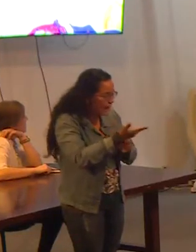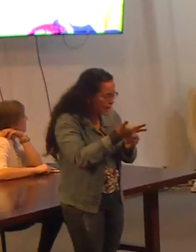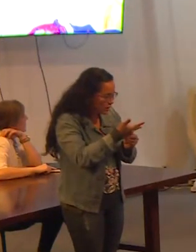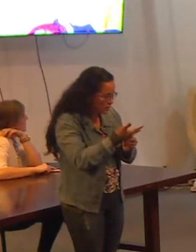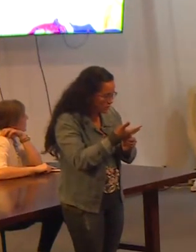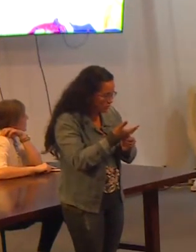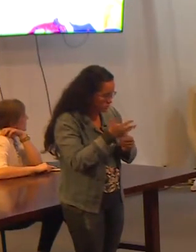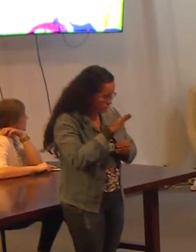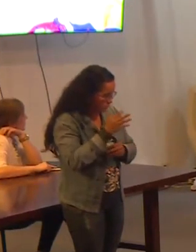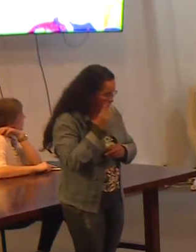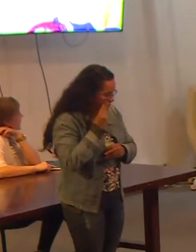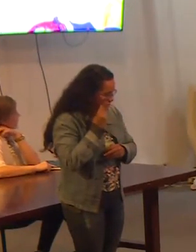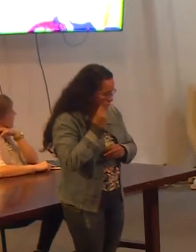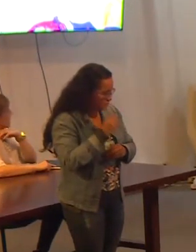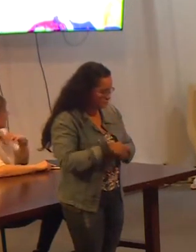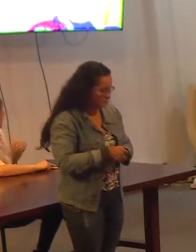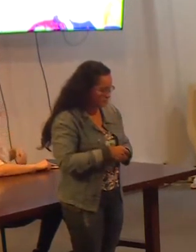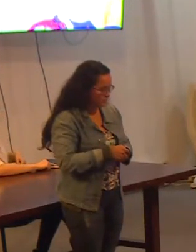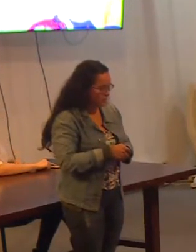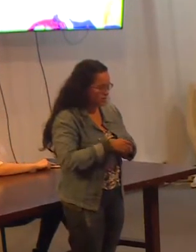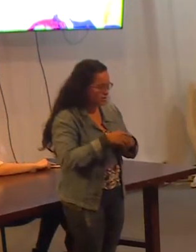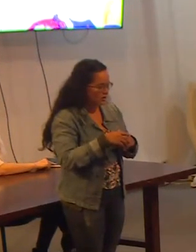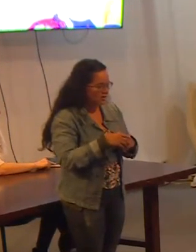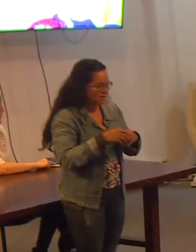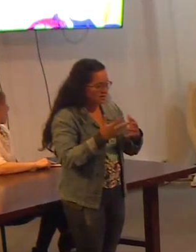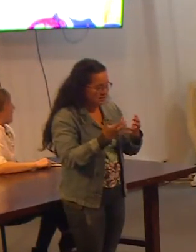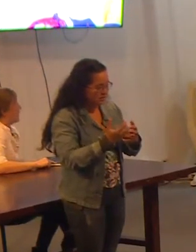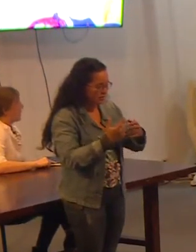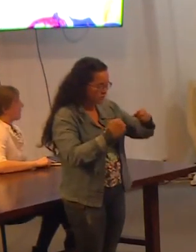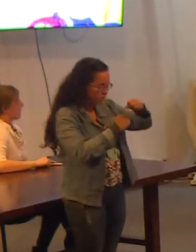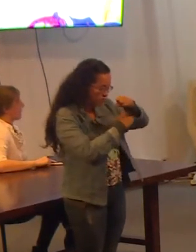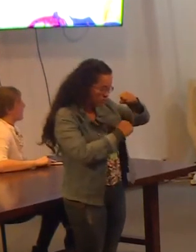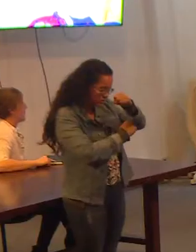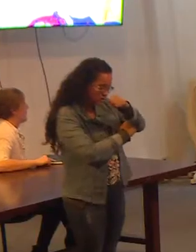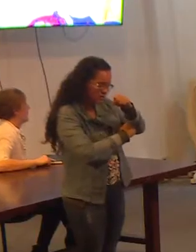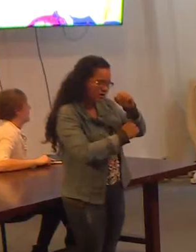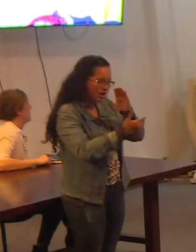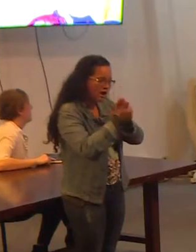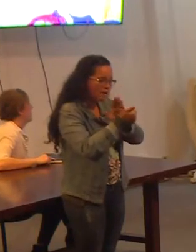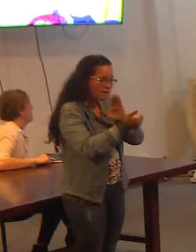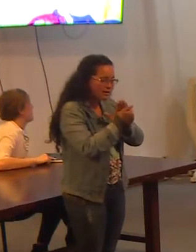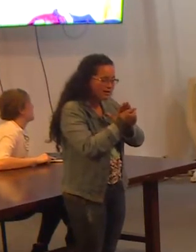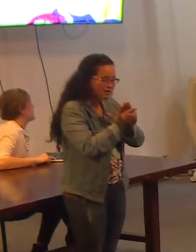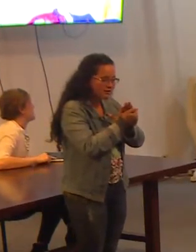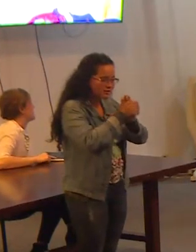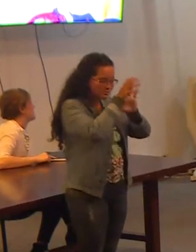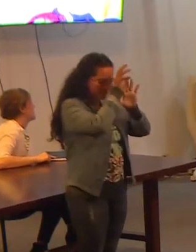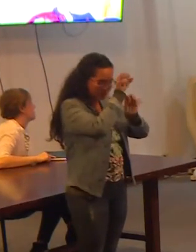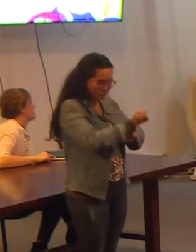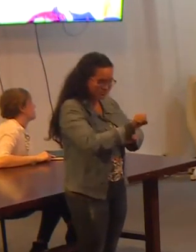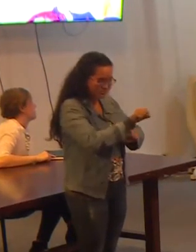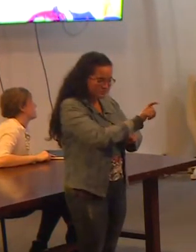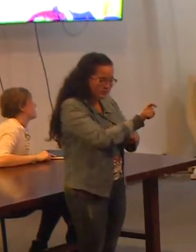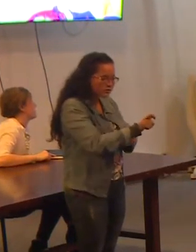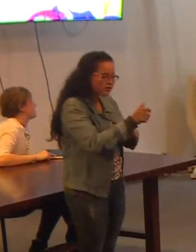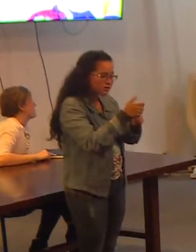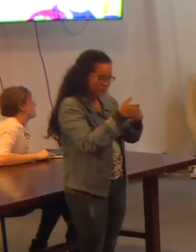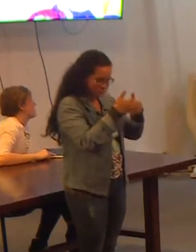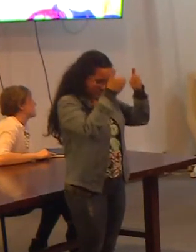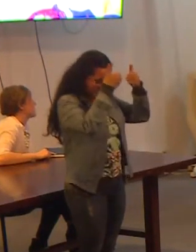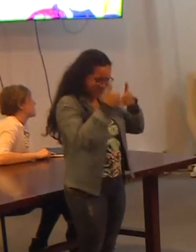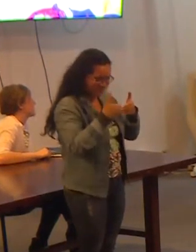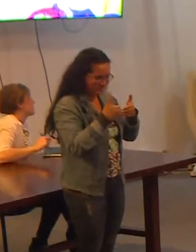contribuir y fortalecer las habilidades y capacidades de las personas con discapacidad en la búsqueda de